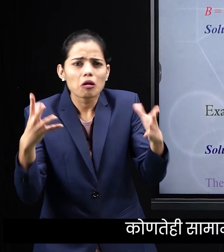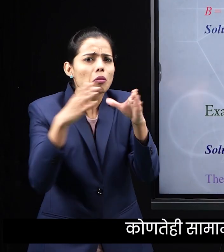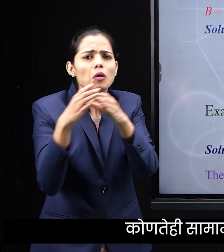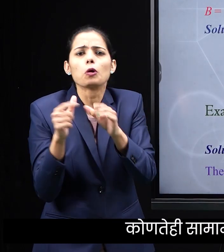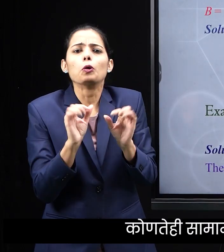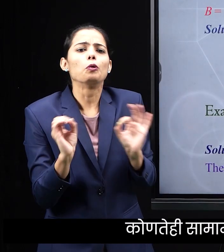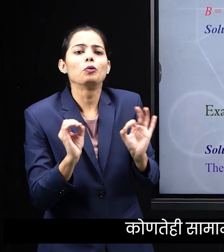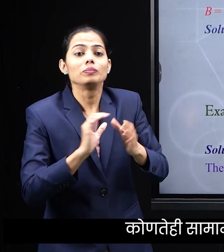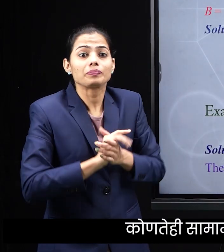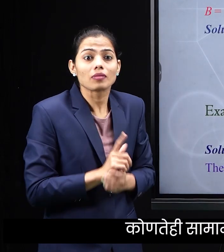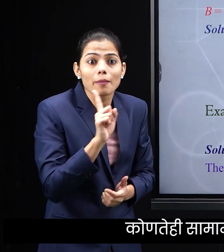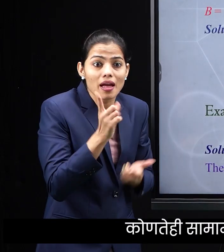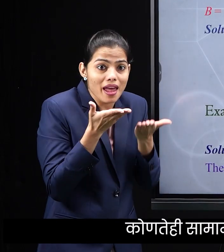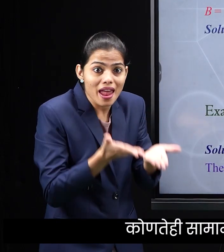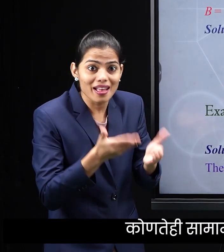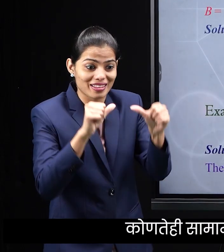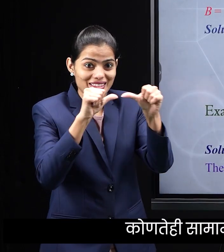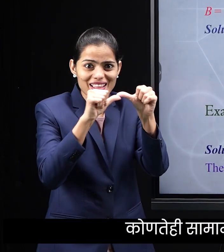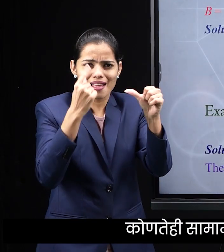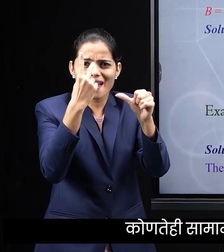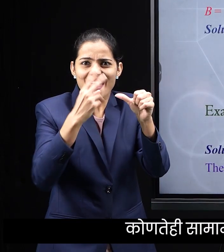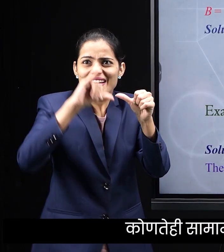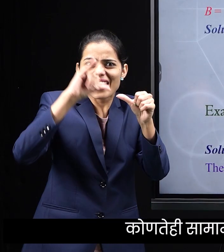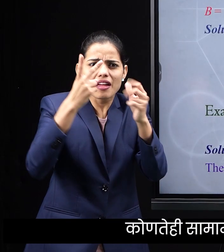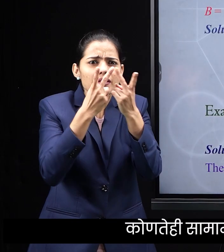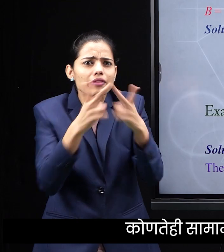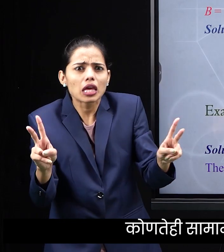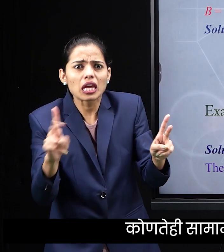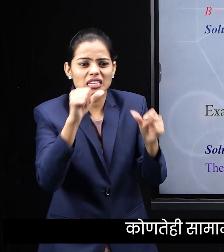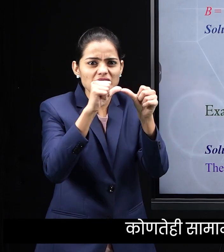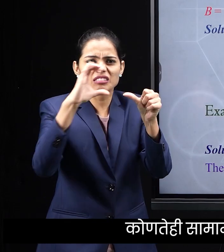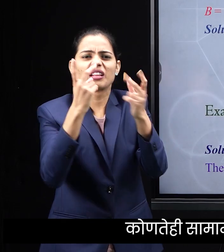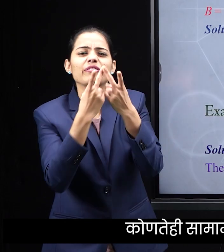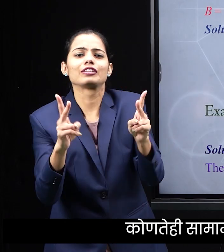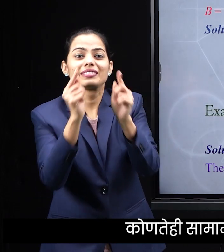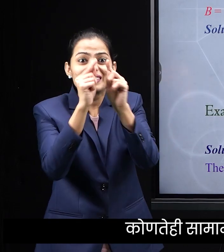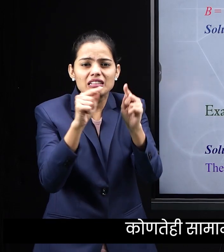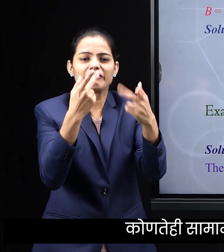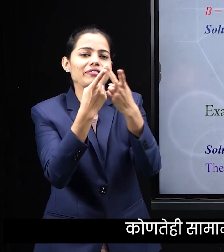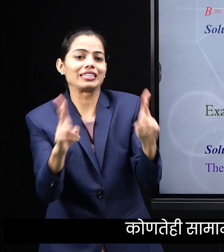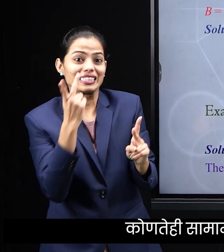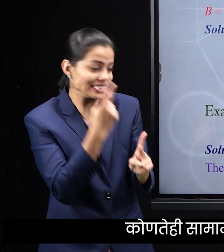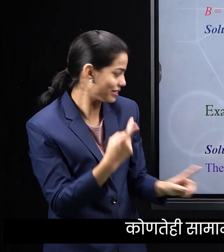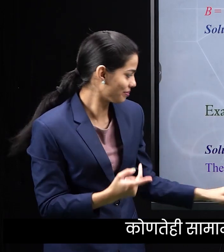कोणतेही सामान्य मूलद्रव्य नाही आणि आपण a intersection c is equals to dash.